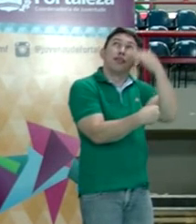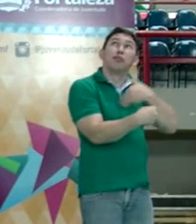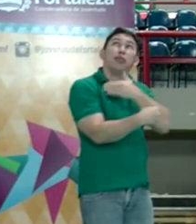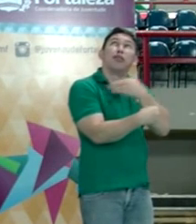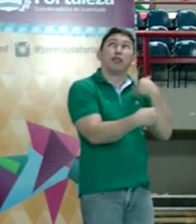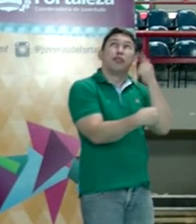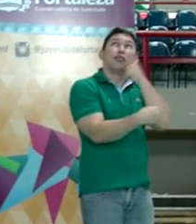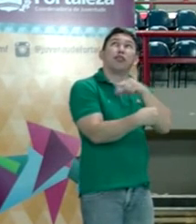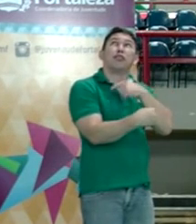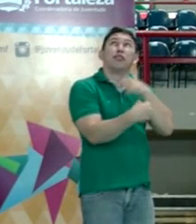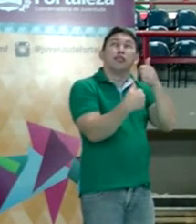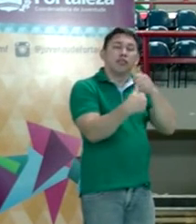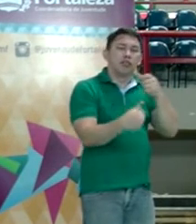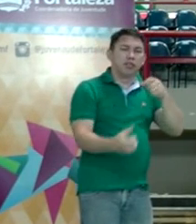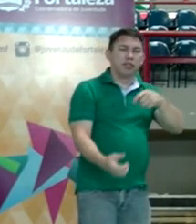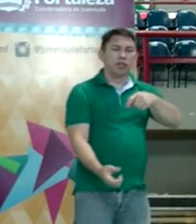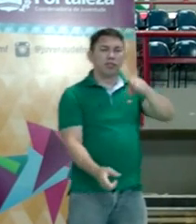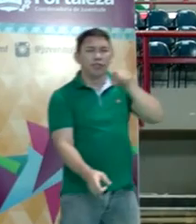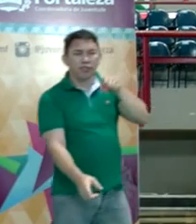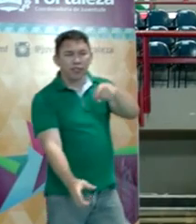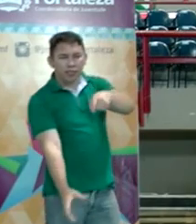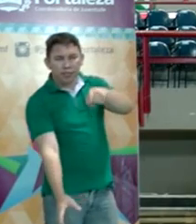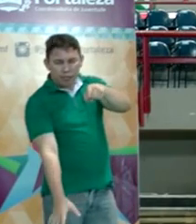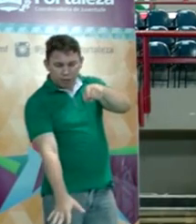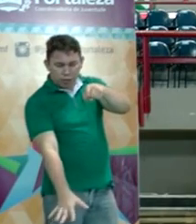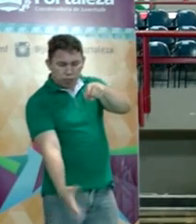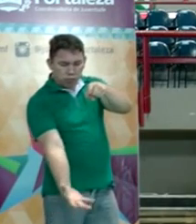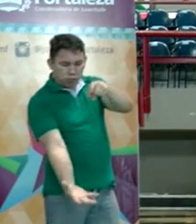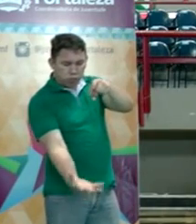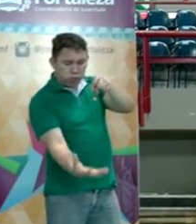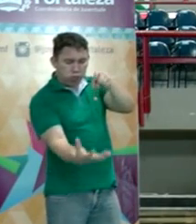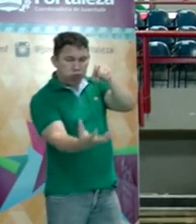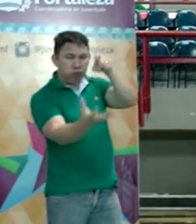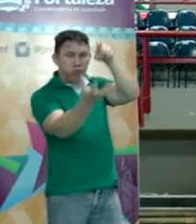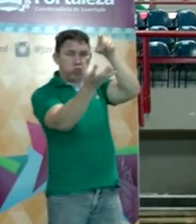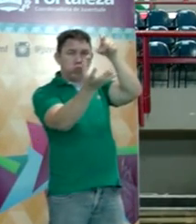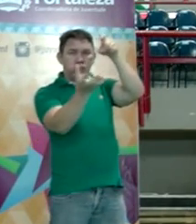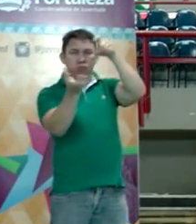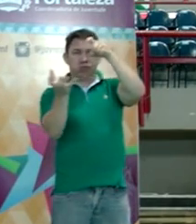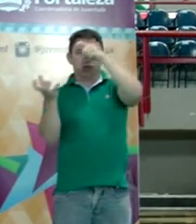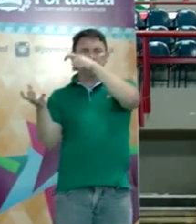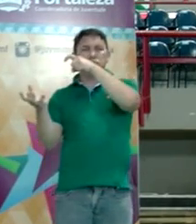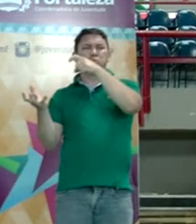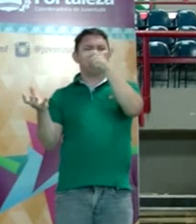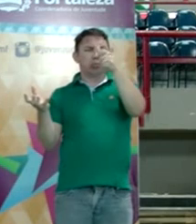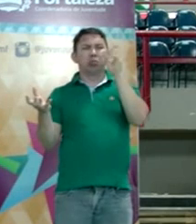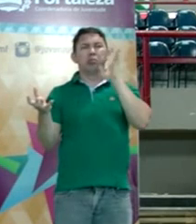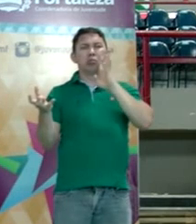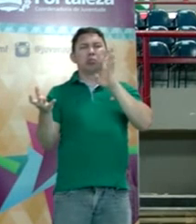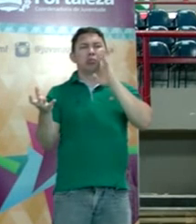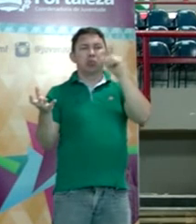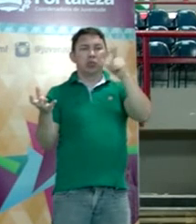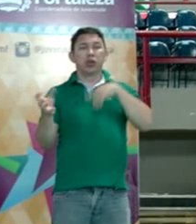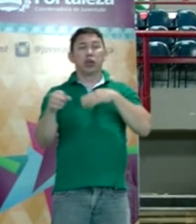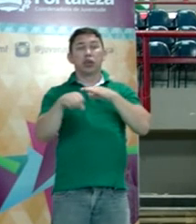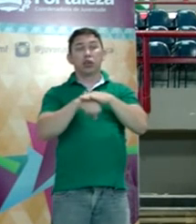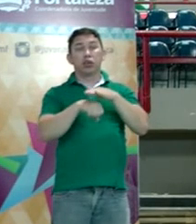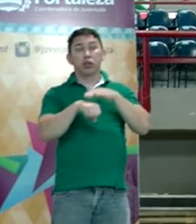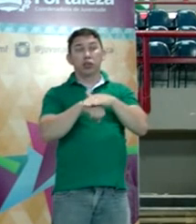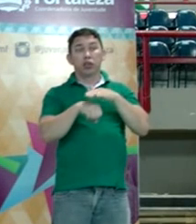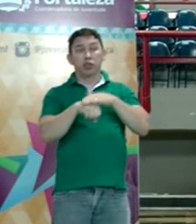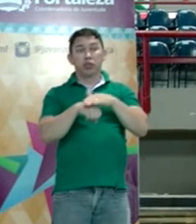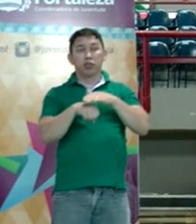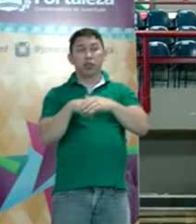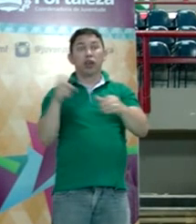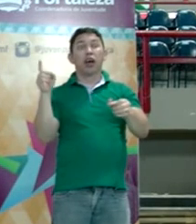leve até lá em cima sem nenhum problema, e a gente é colocado na plataforma. Na realidade, subir é legal, certo? O problema é de noite,